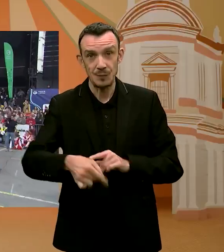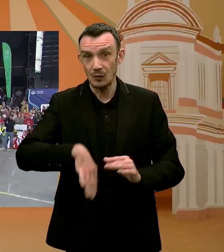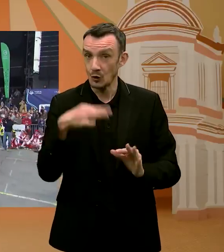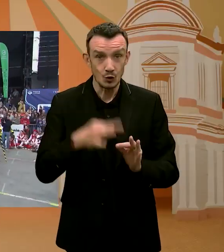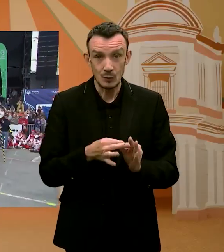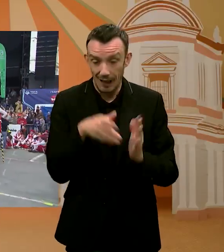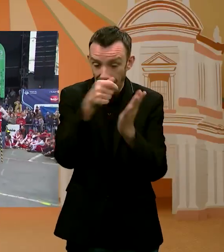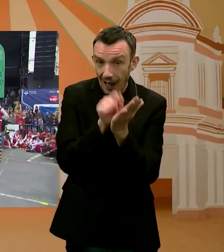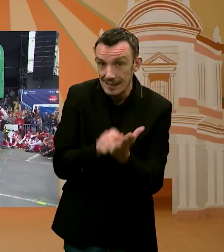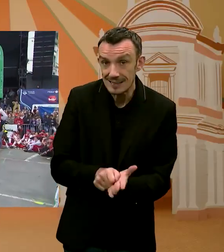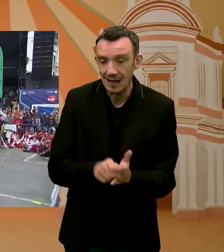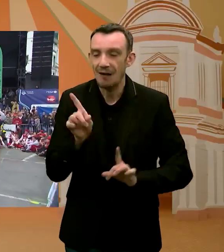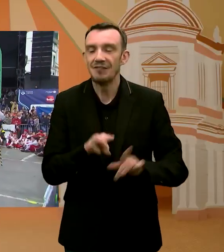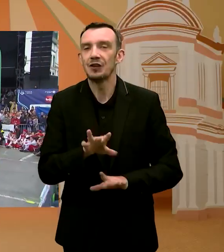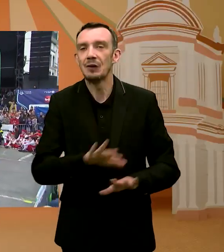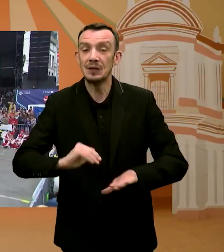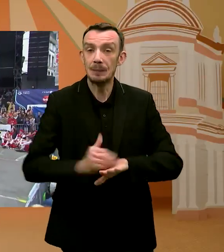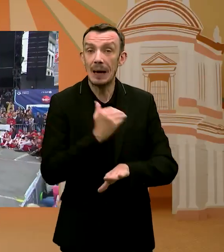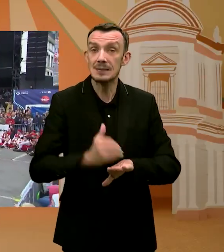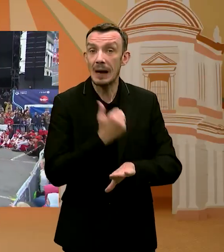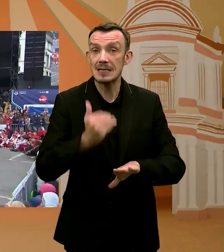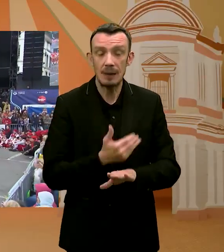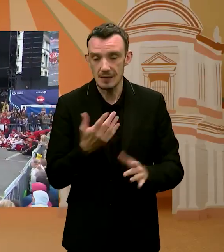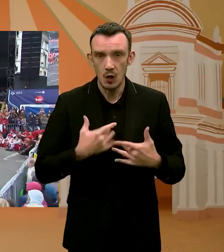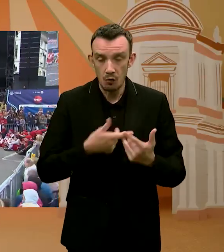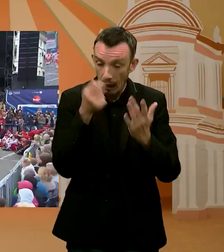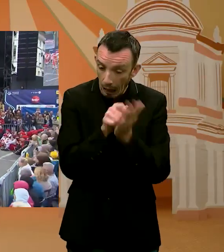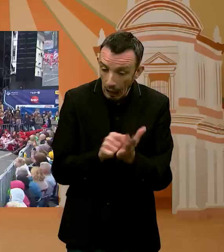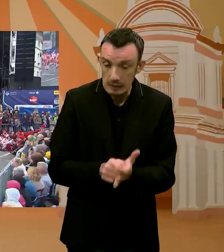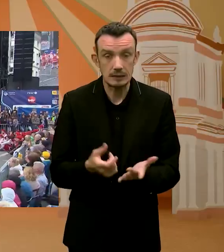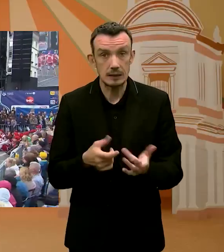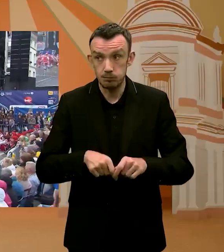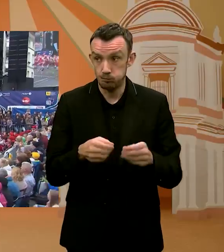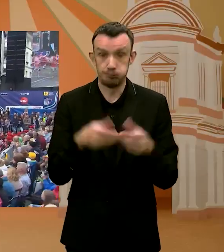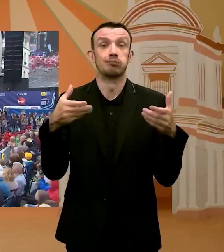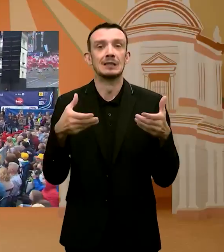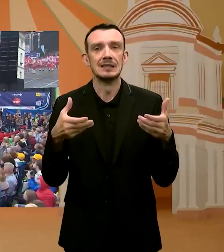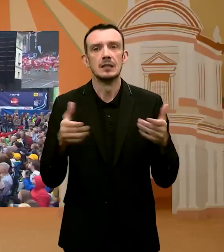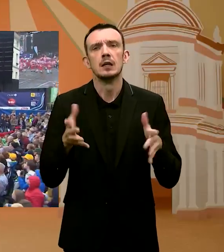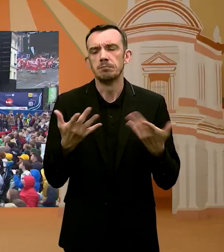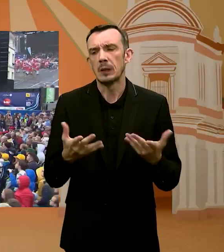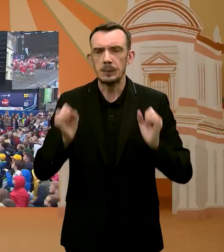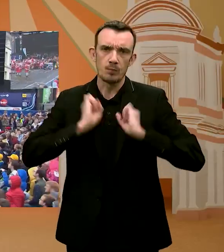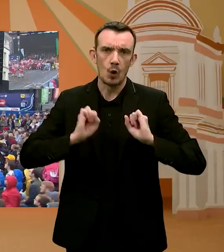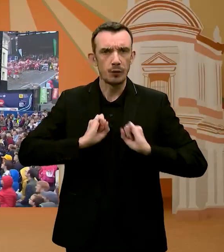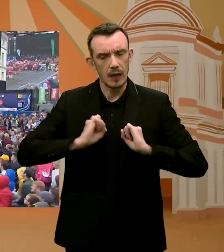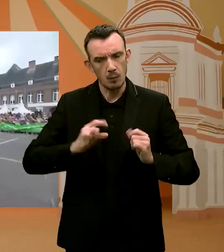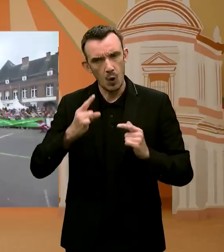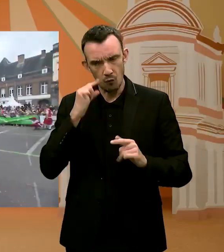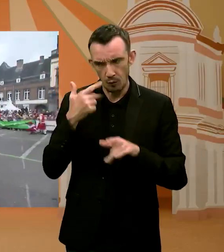Wallonie. On a vraiment développé des entraînements de qualité. Je ne dis pas qu'ils n'étaient pas avant, mais on a passé le niveau supérieur depuis quelques années. On